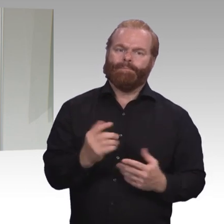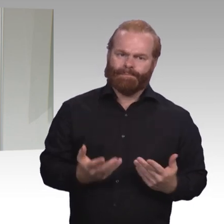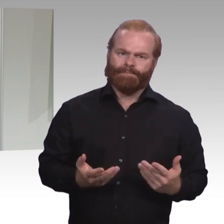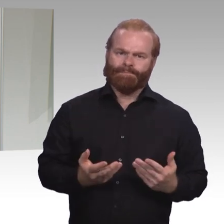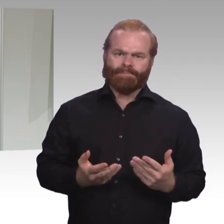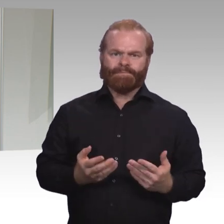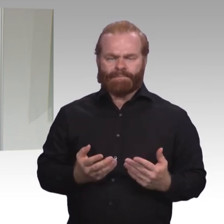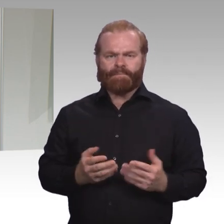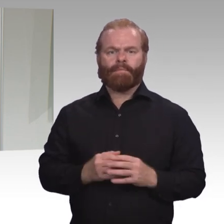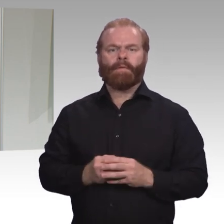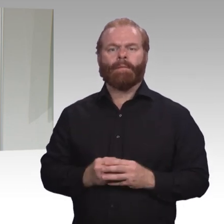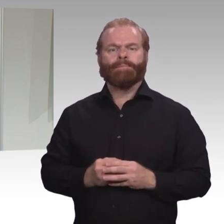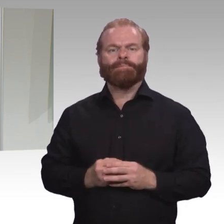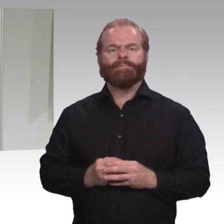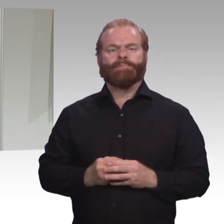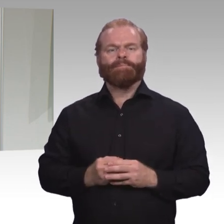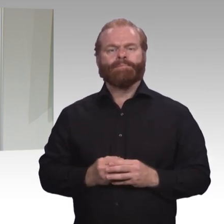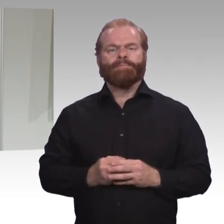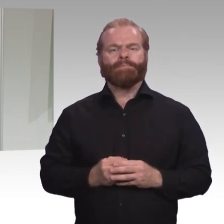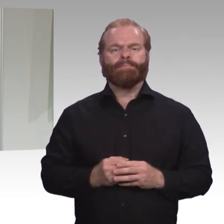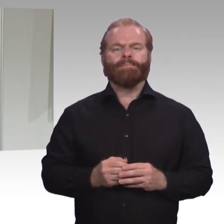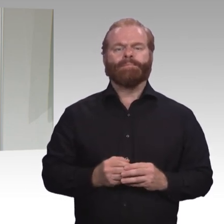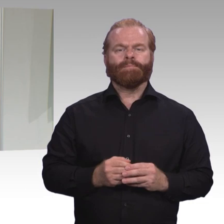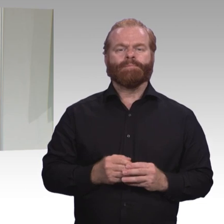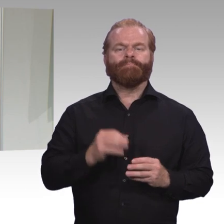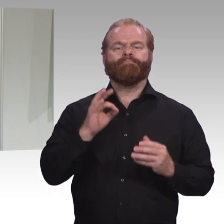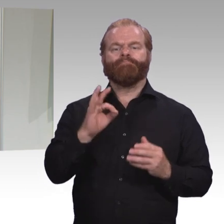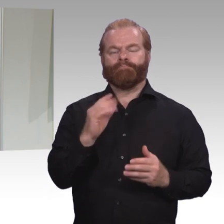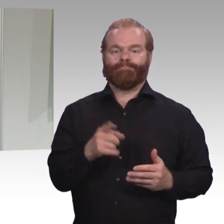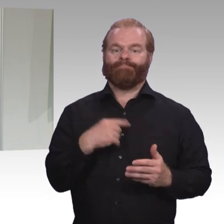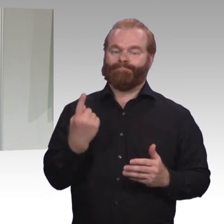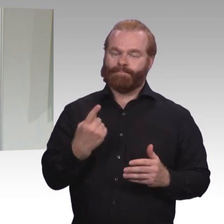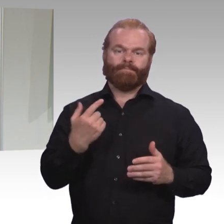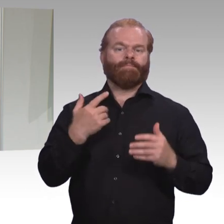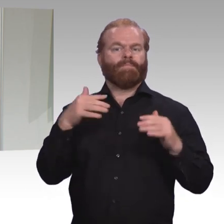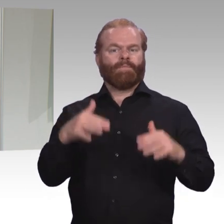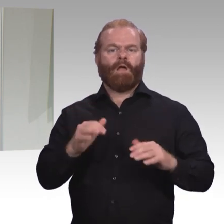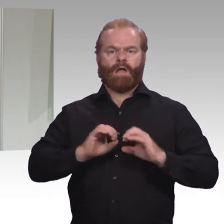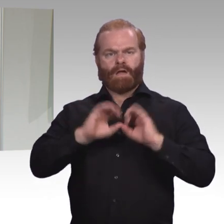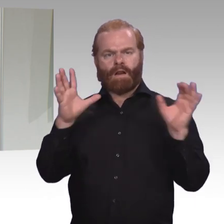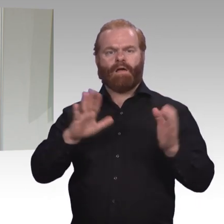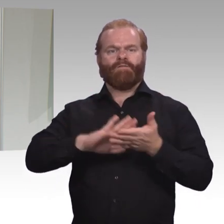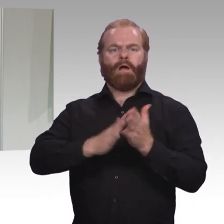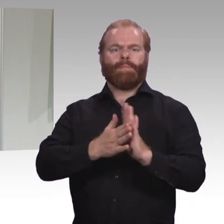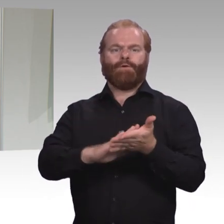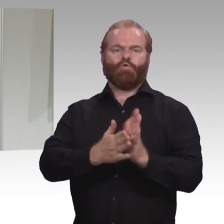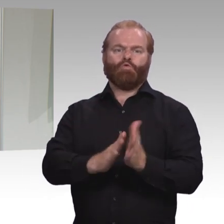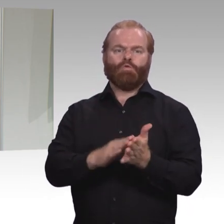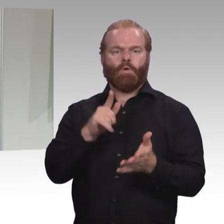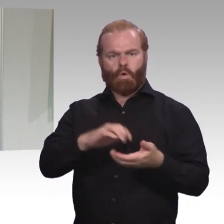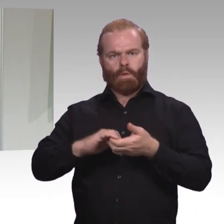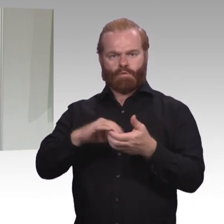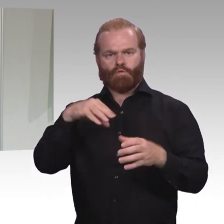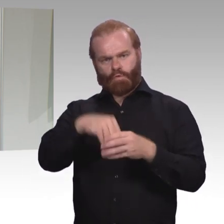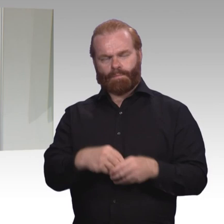bis 2024 eine NATO-Quote von 1,5% zu erreichen. Darüber hinaus könnte heute keine